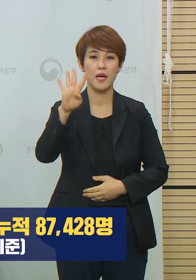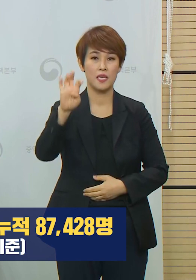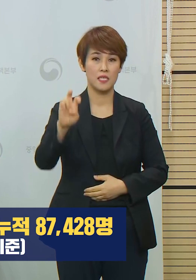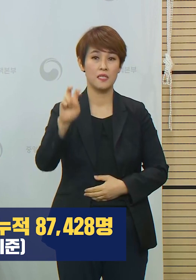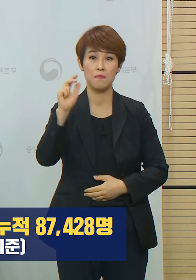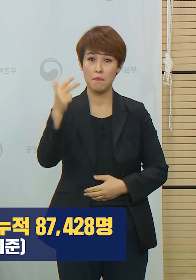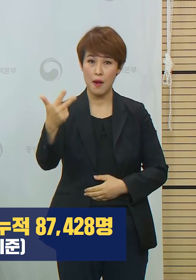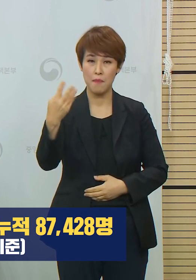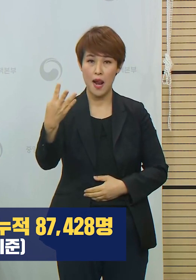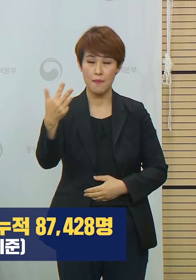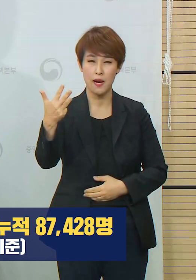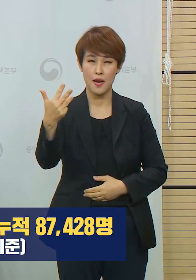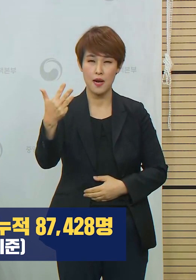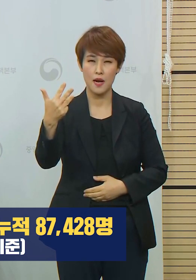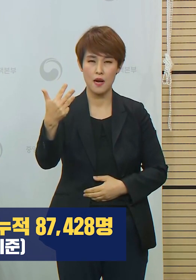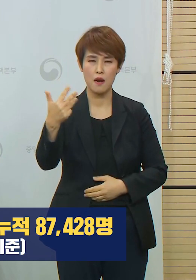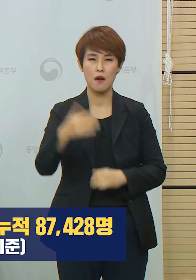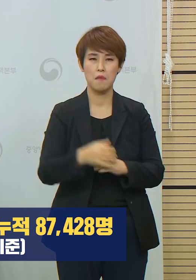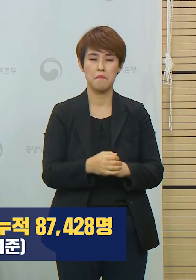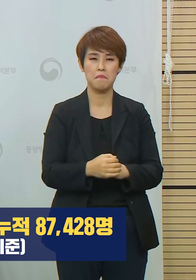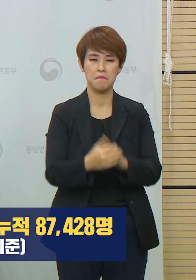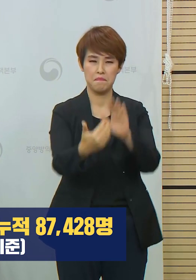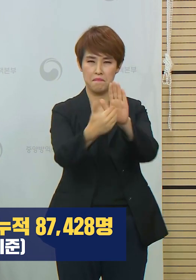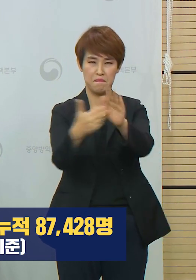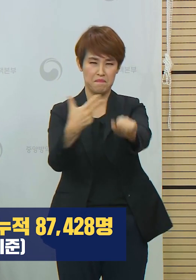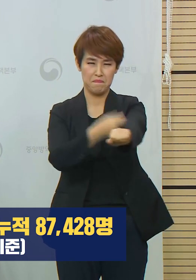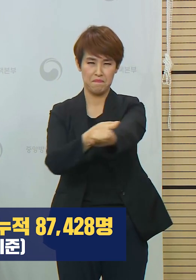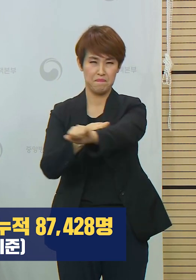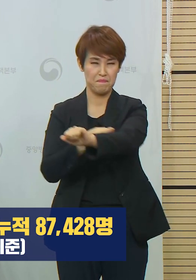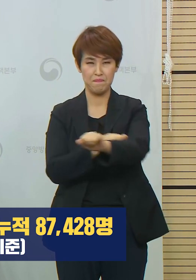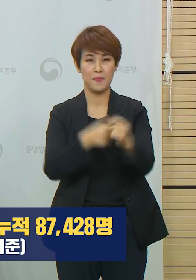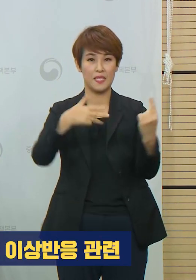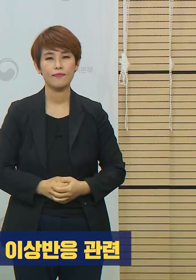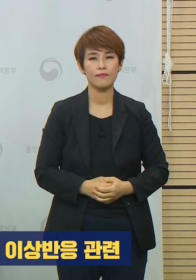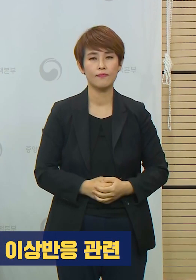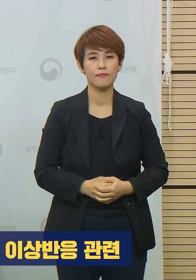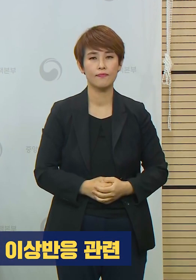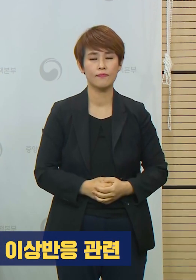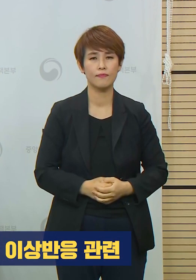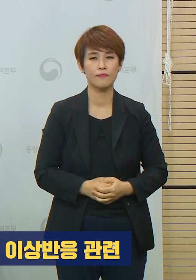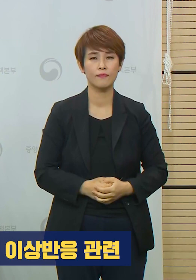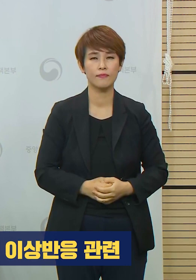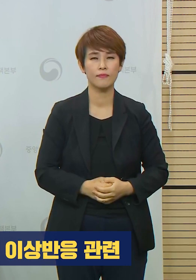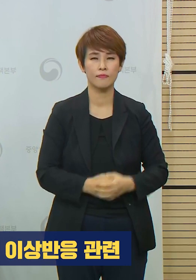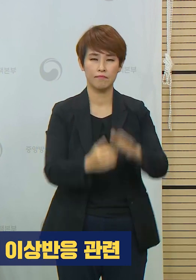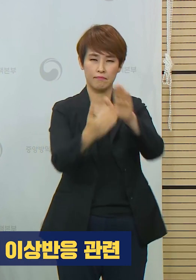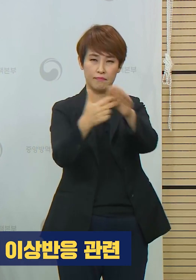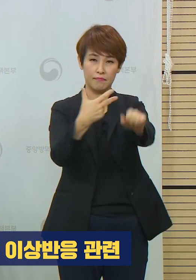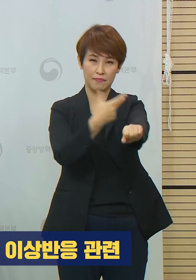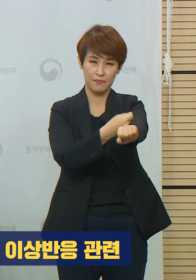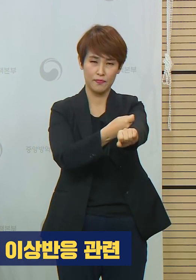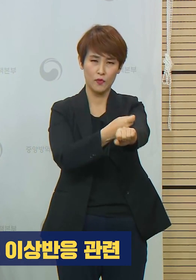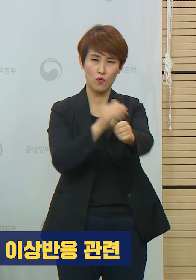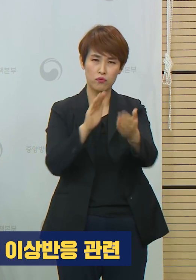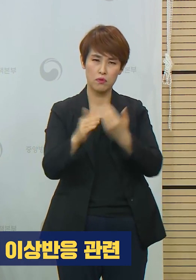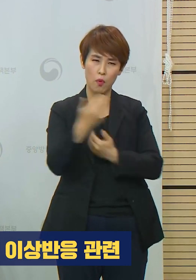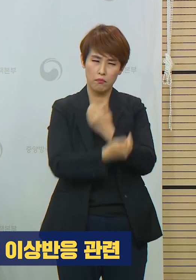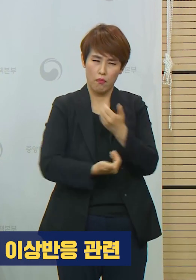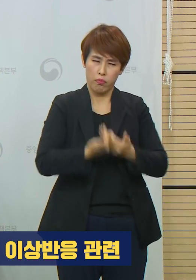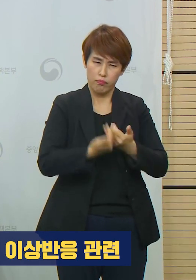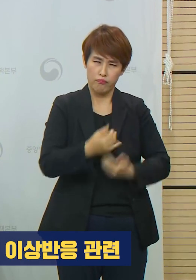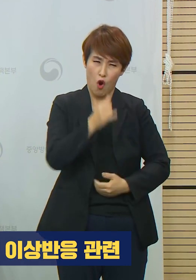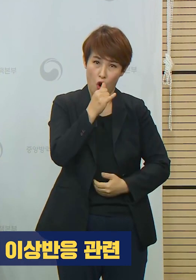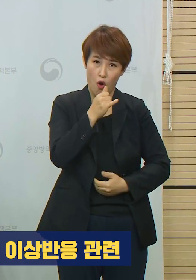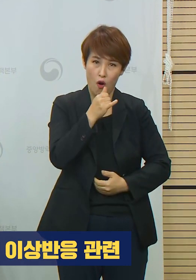87,428명이 코로나19 백신 1차 접종을 완료를 하였습니다. 코로나19 예방접종 후에 이상반응에